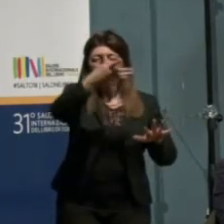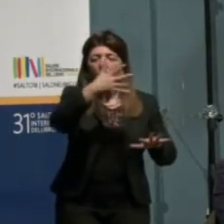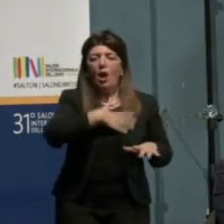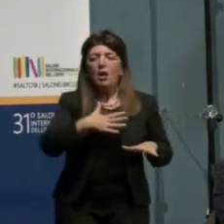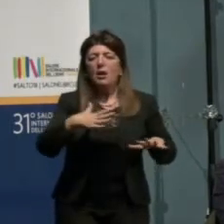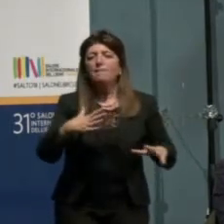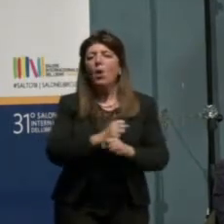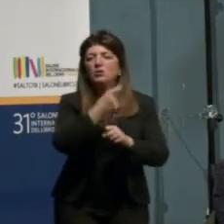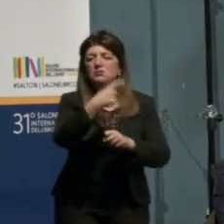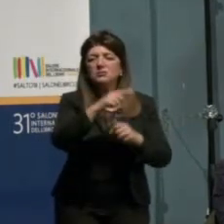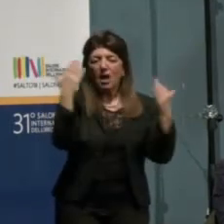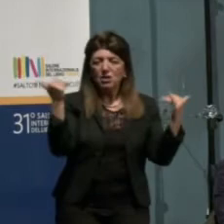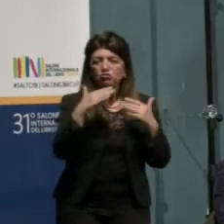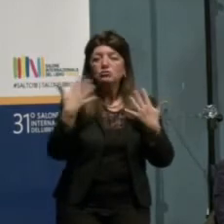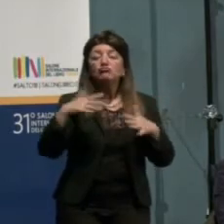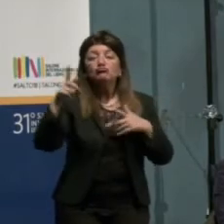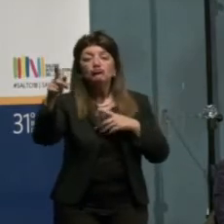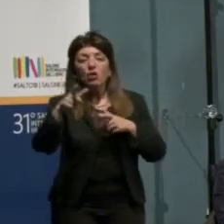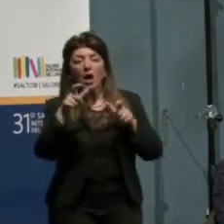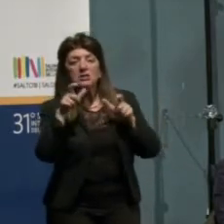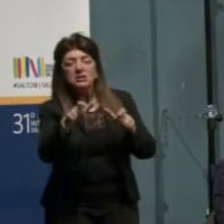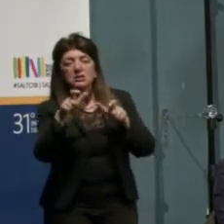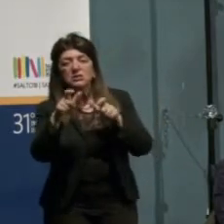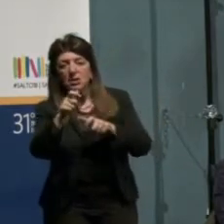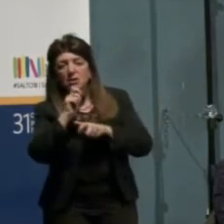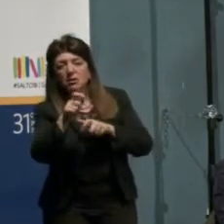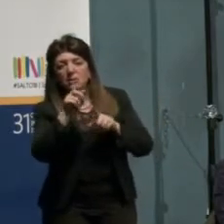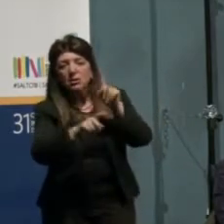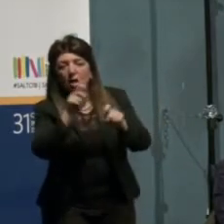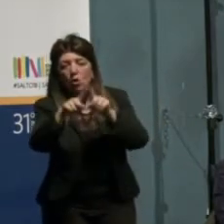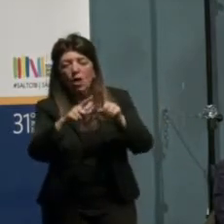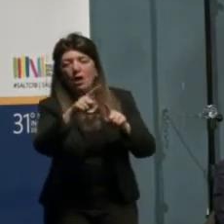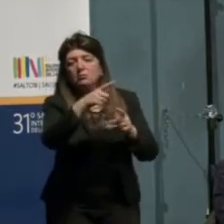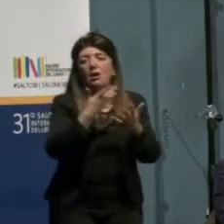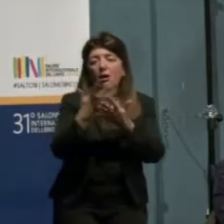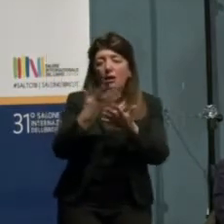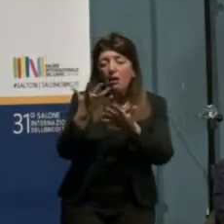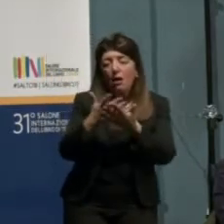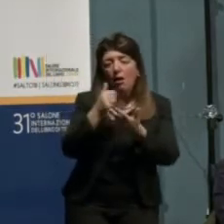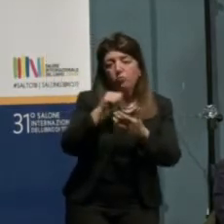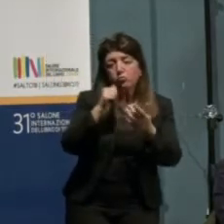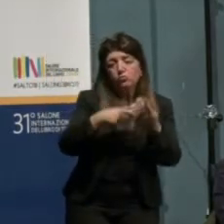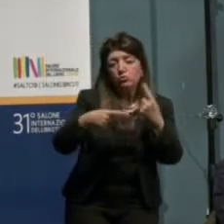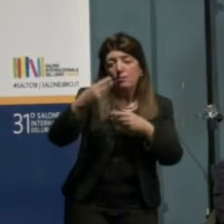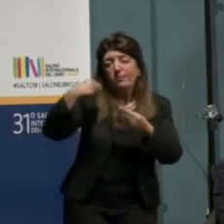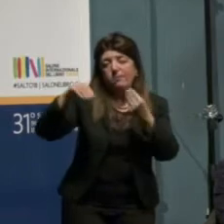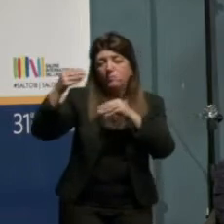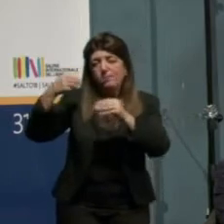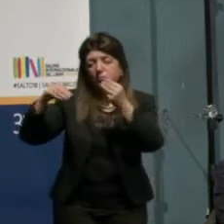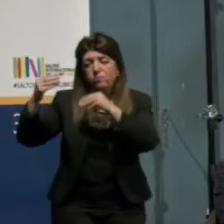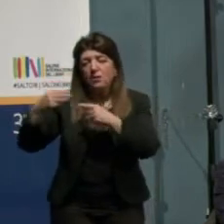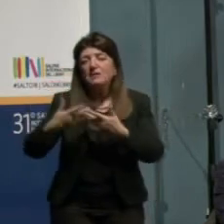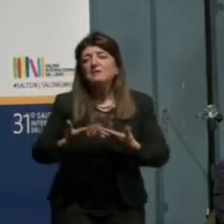interrogheremo erano già stati interrogati e te non tutti non so non ricordo oppure delle bugie plateali e possibile che il fatto che vengono